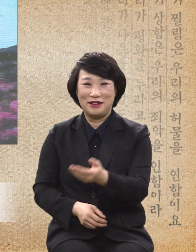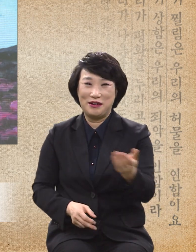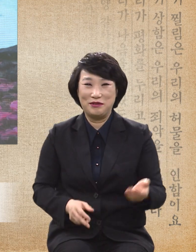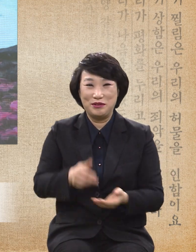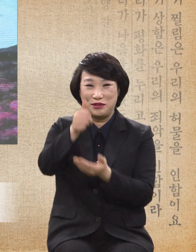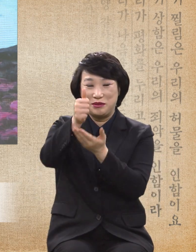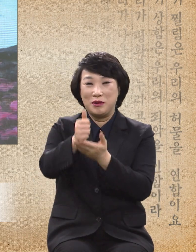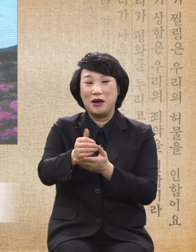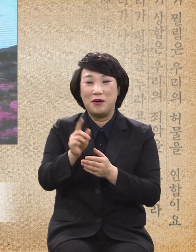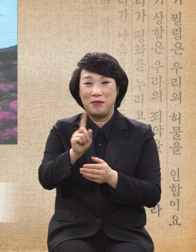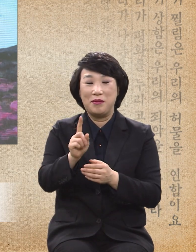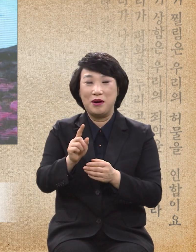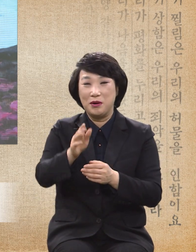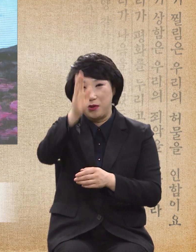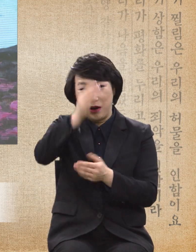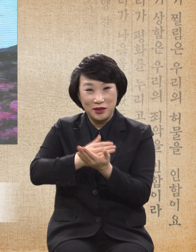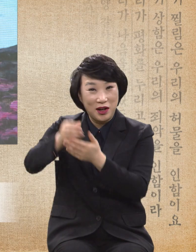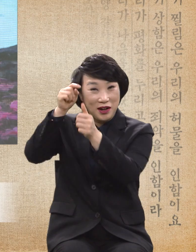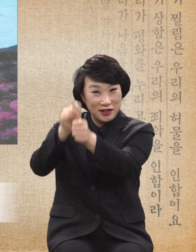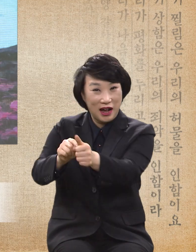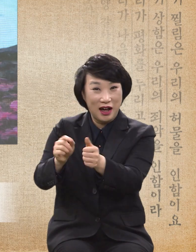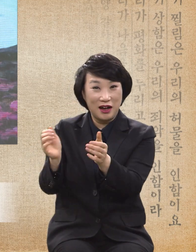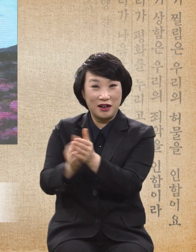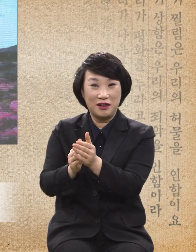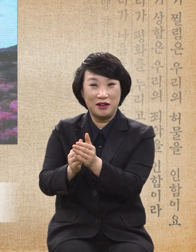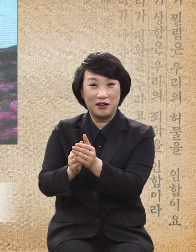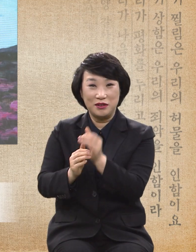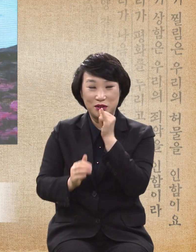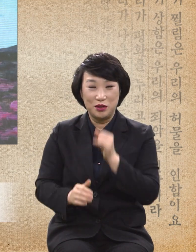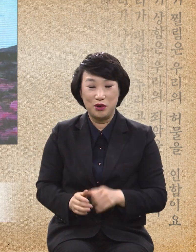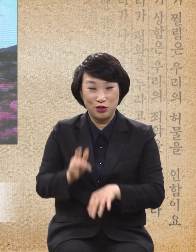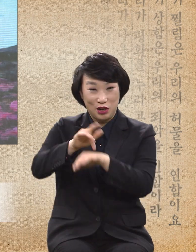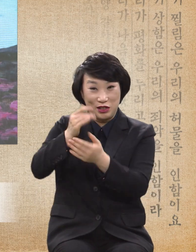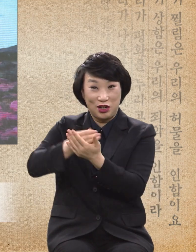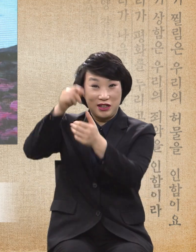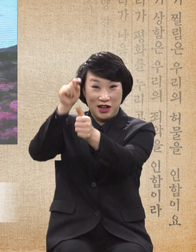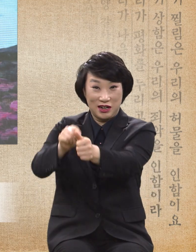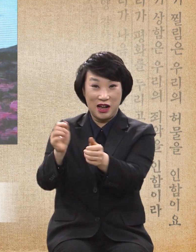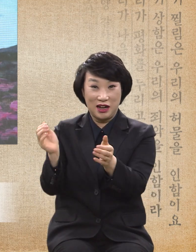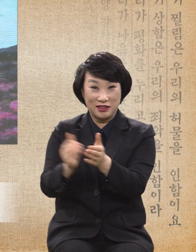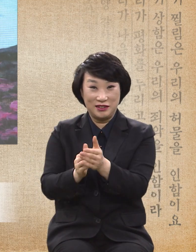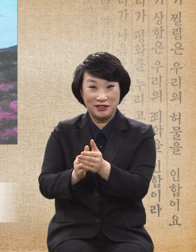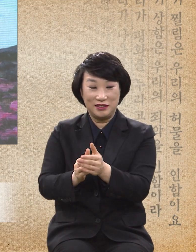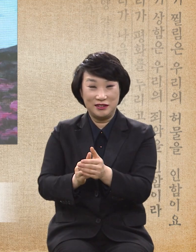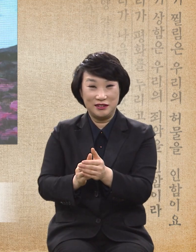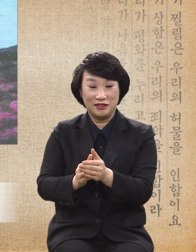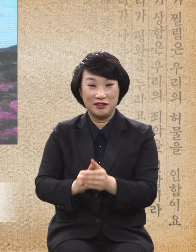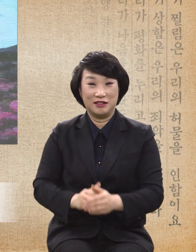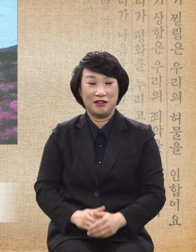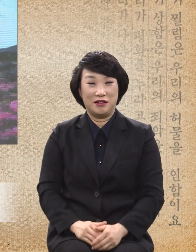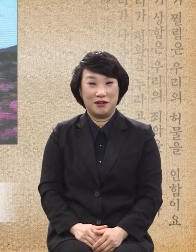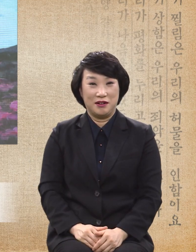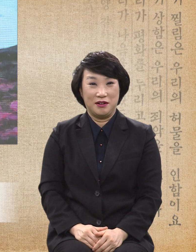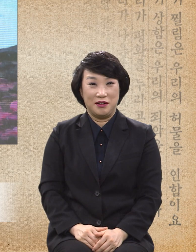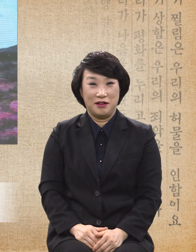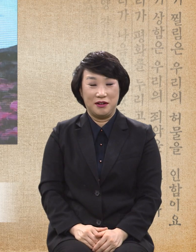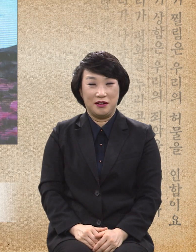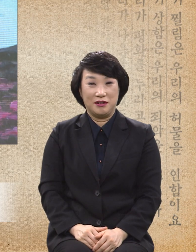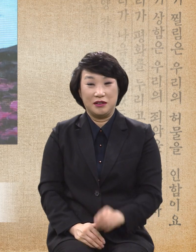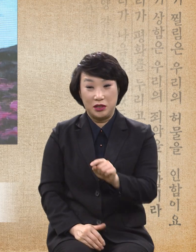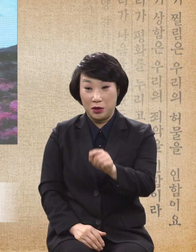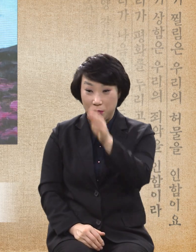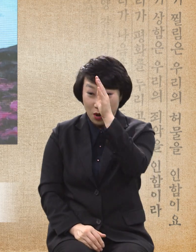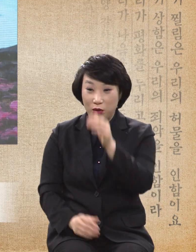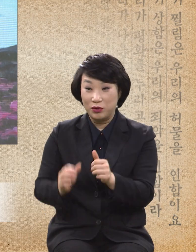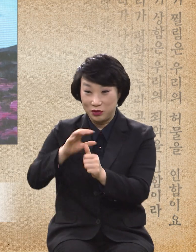주님은 질병아 나가라 한마디면 끝나. 귀신아 나가라 한마디면 끝나. 네가